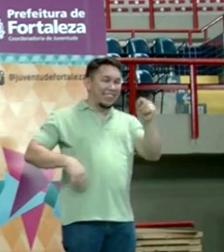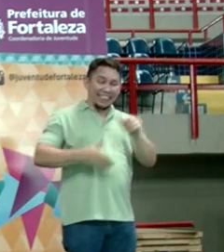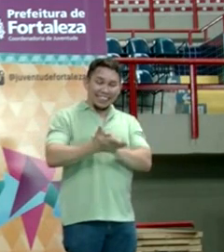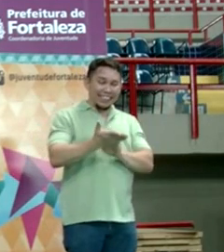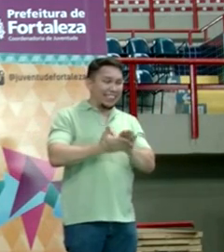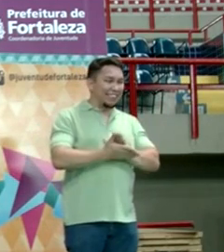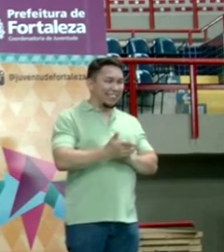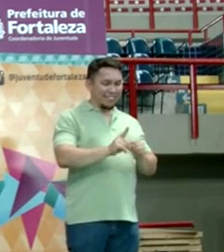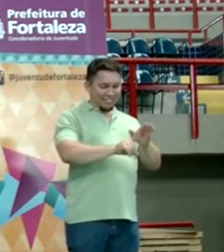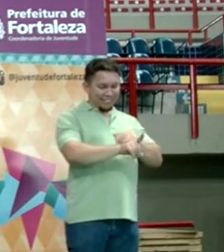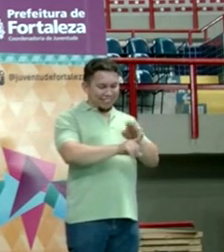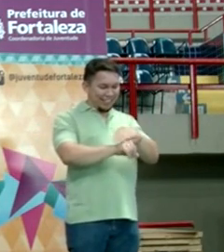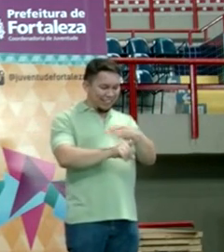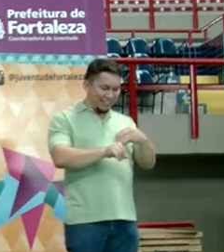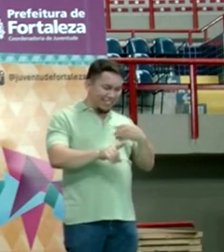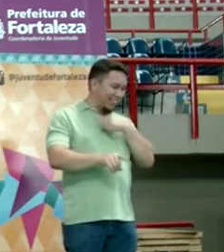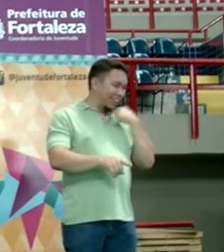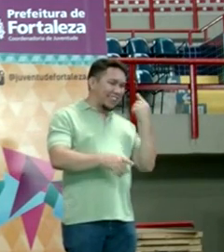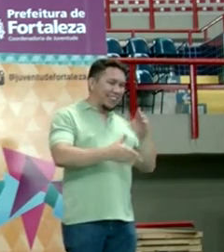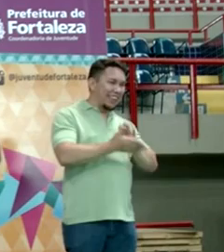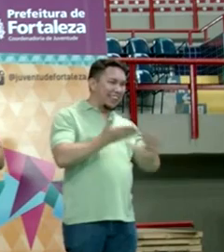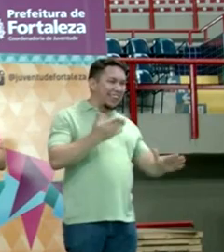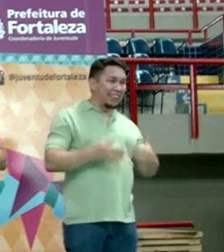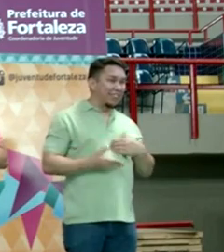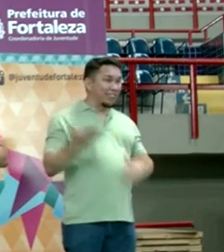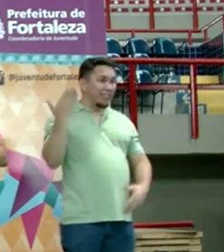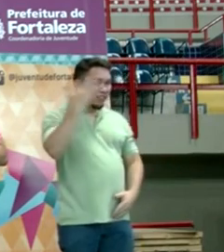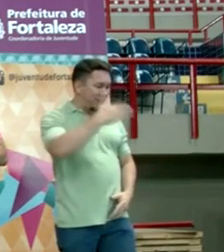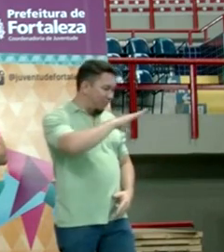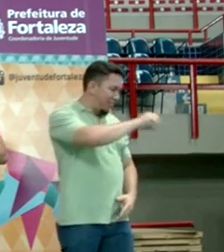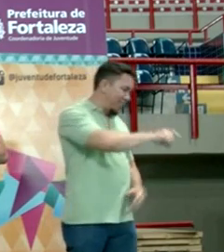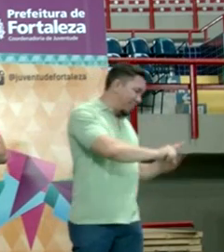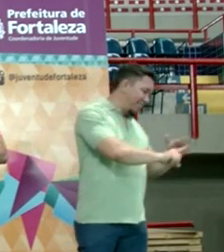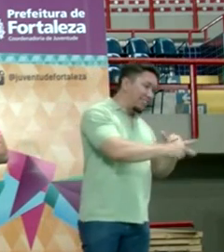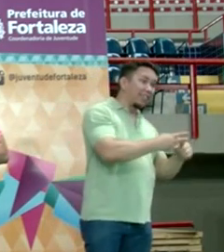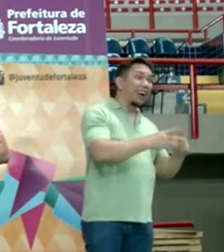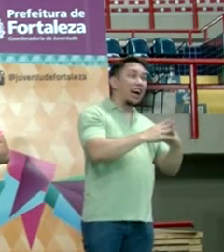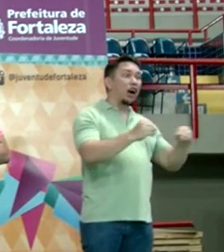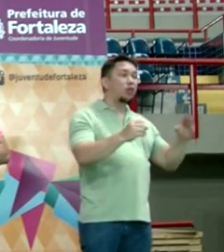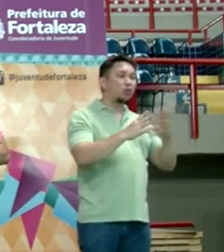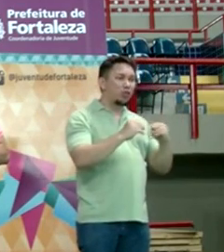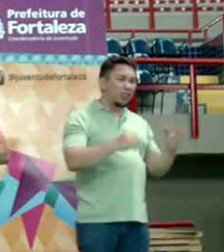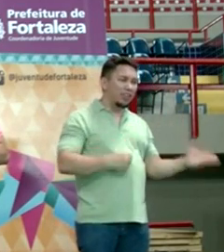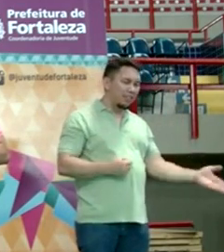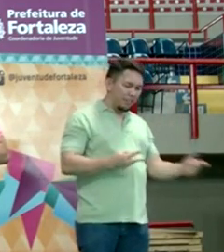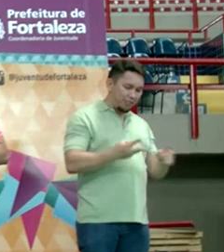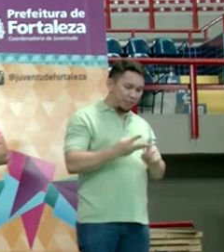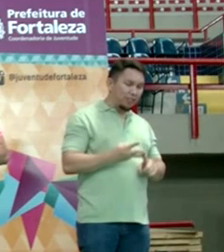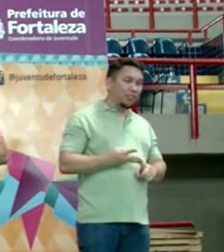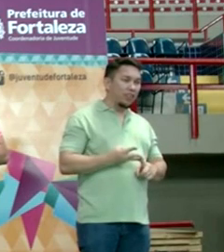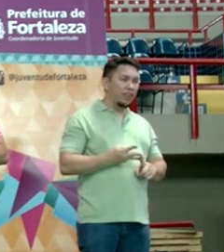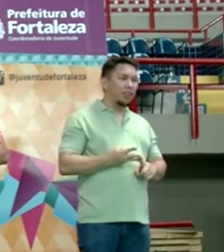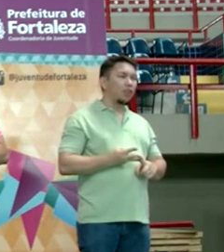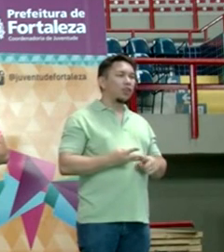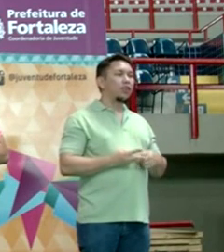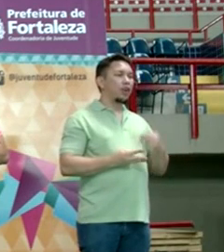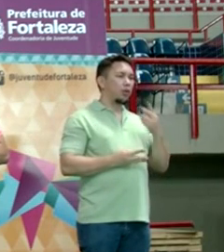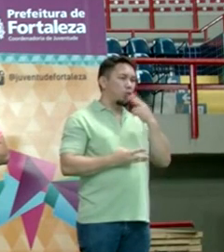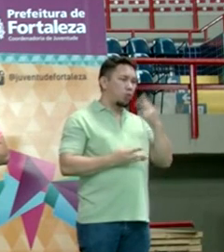minha filha, só a casca. Aqui jaz uma banana. Eles foram buscar banana, algodão, foram buscar